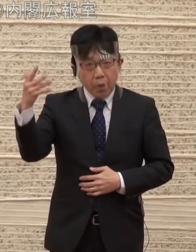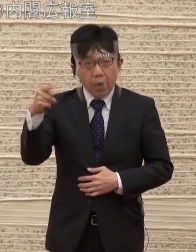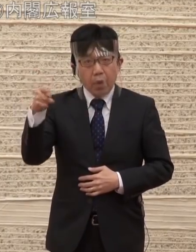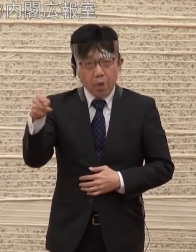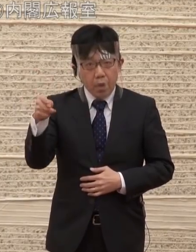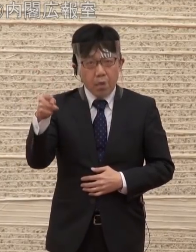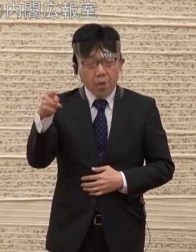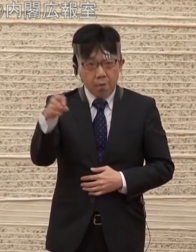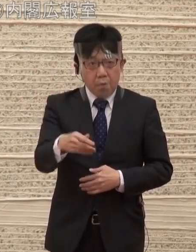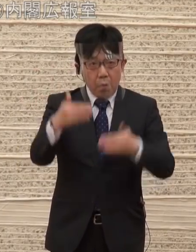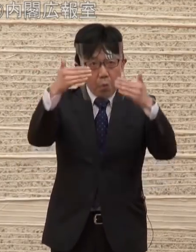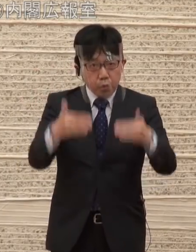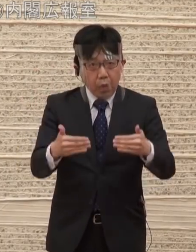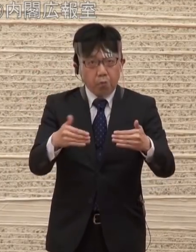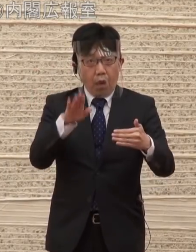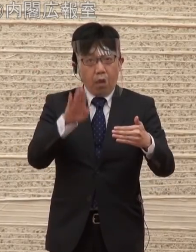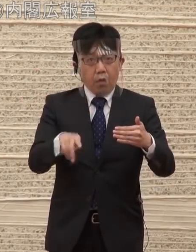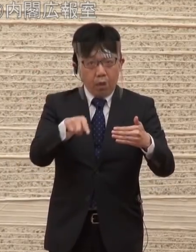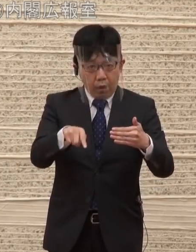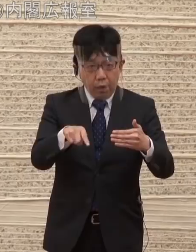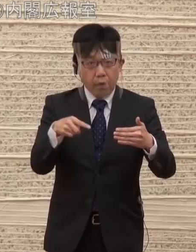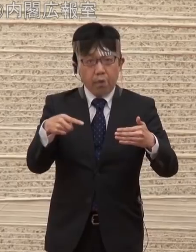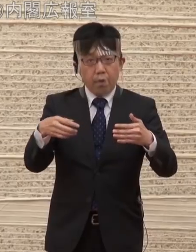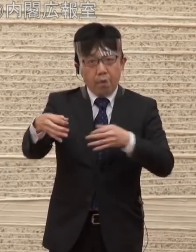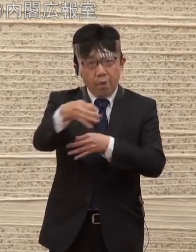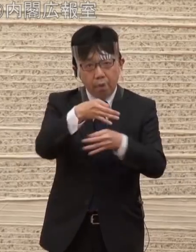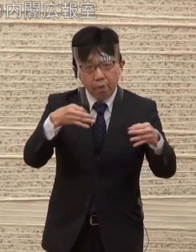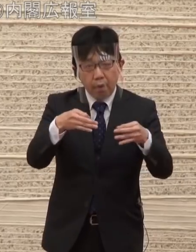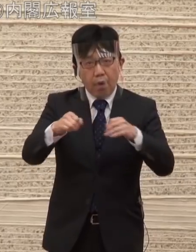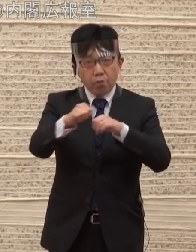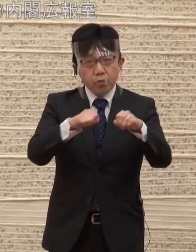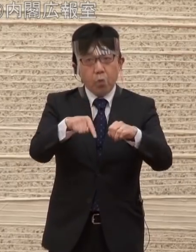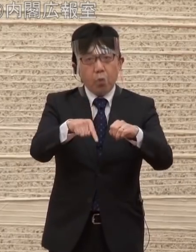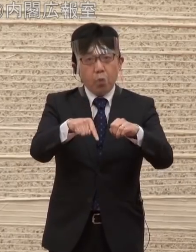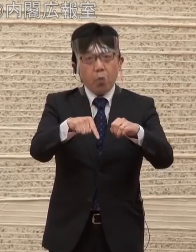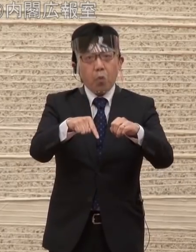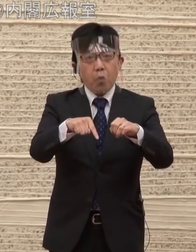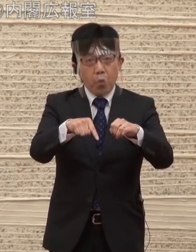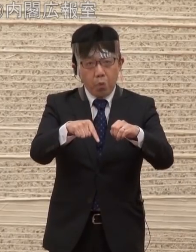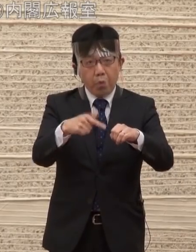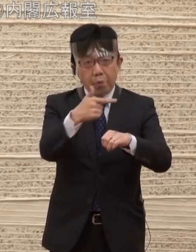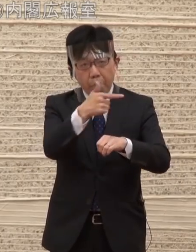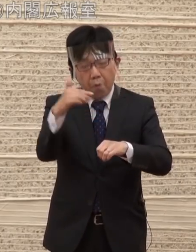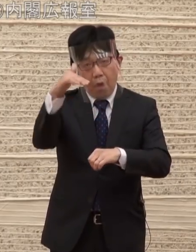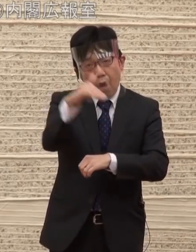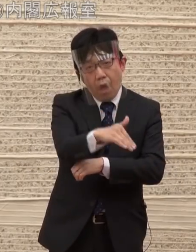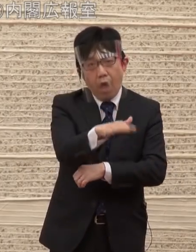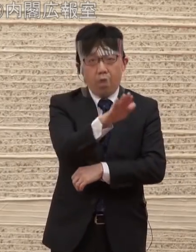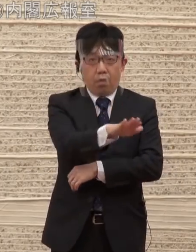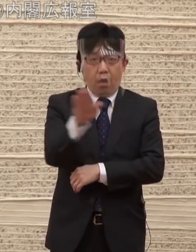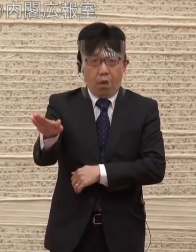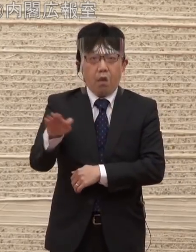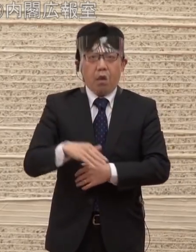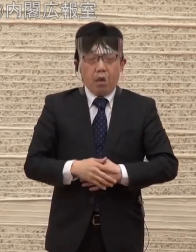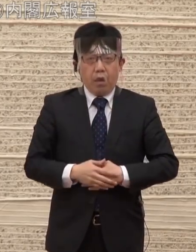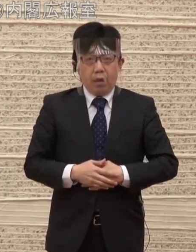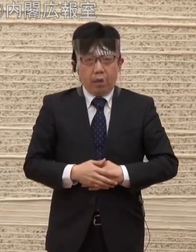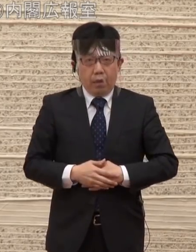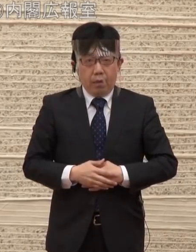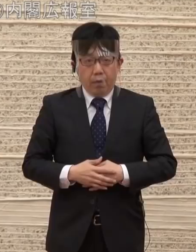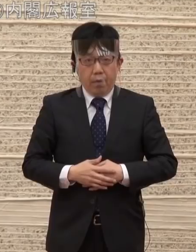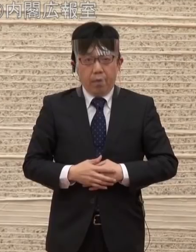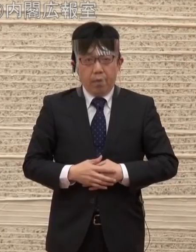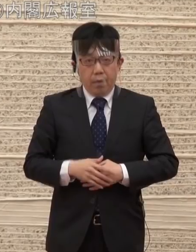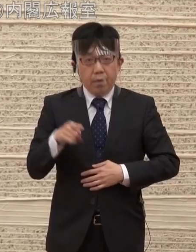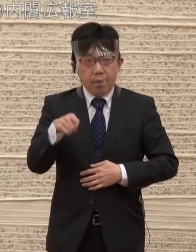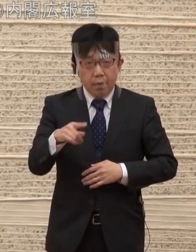生産などの経済活動も大きく停滞しました世界経済中津